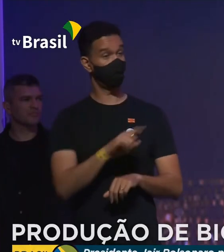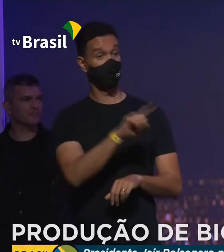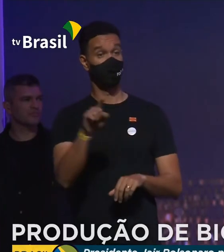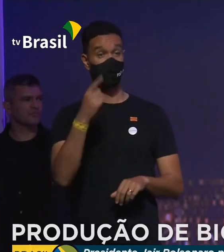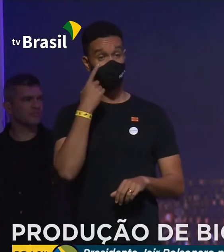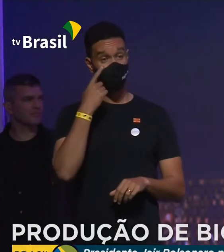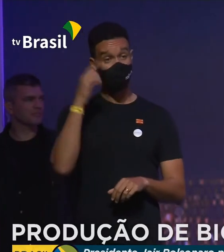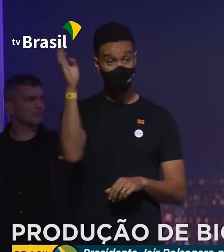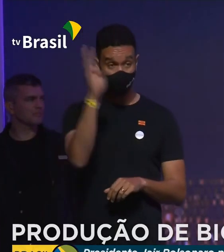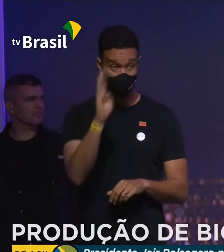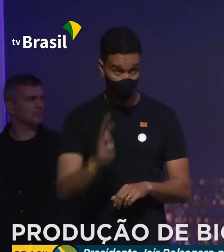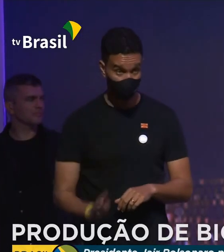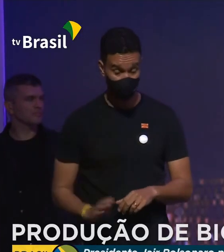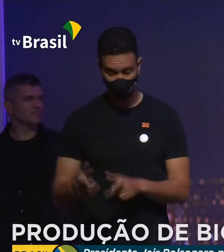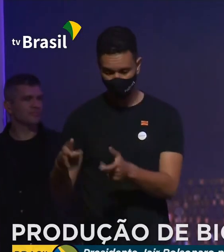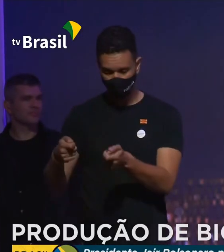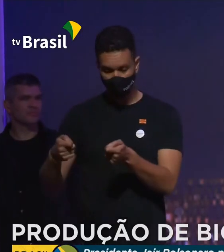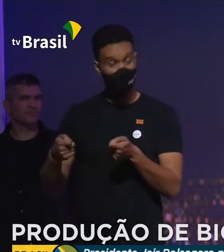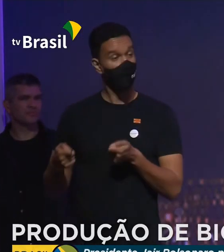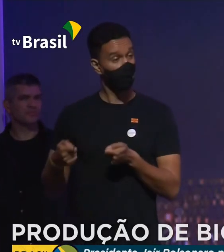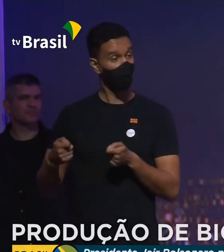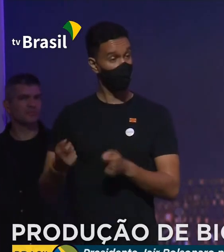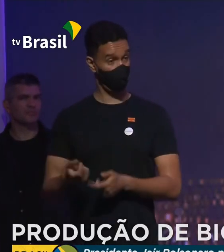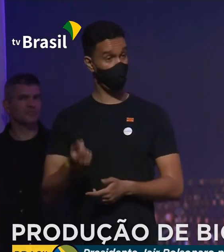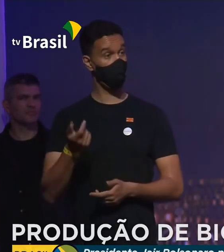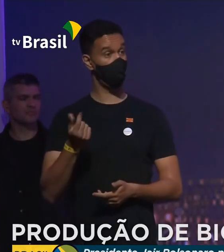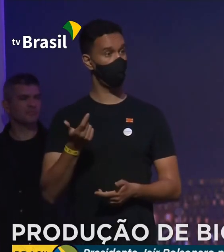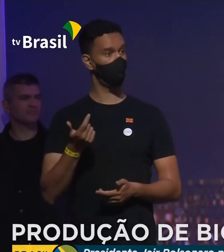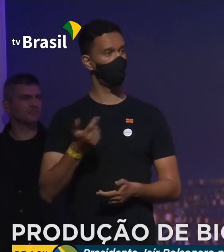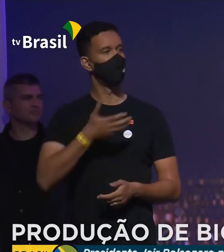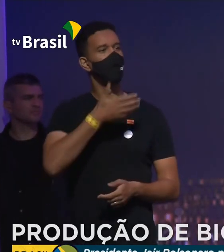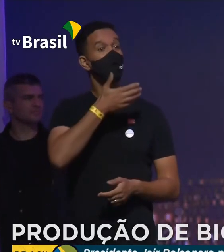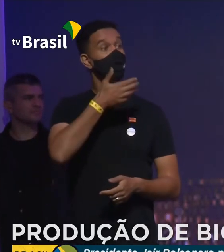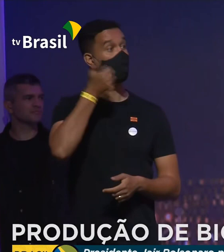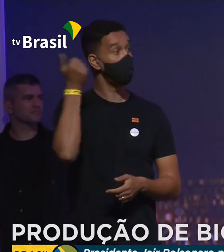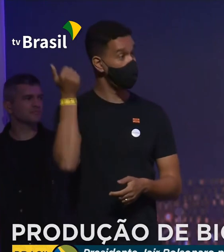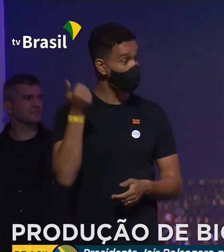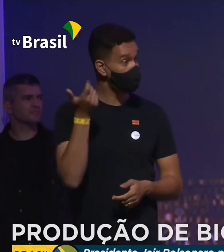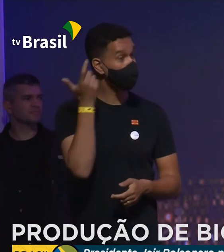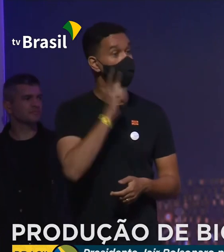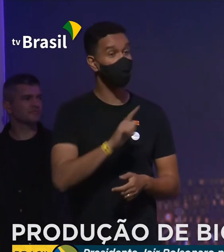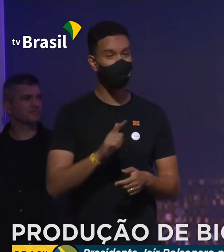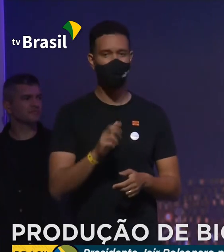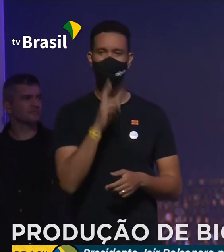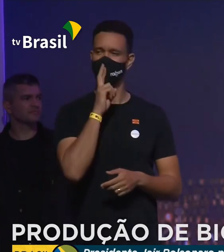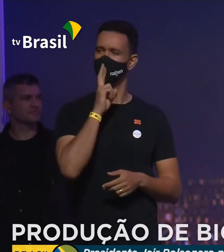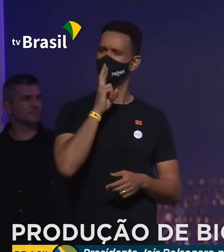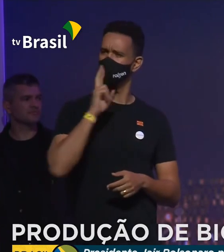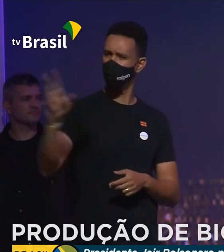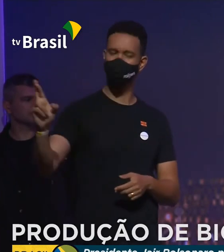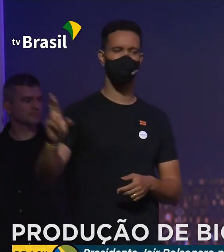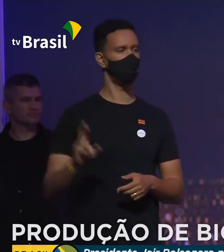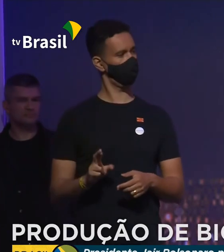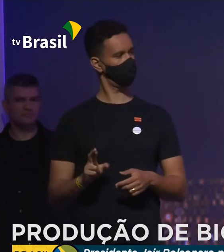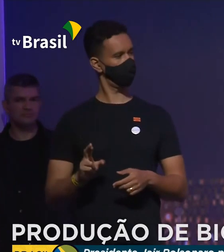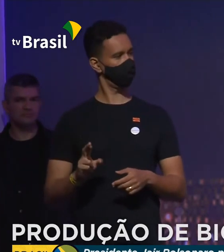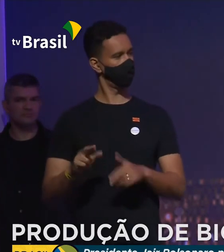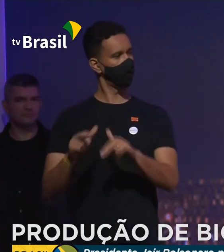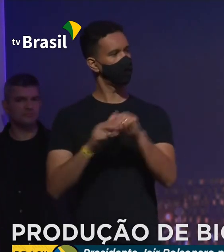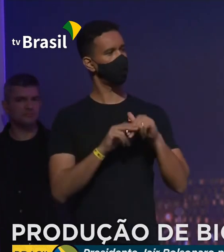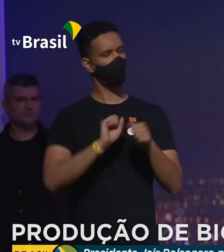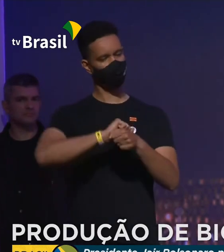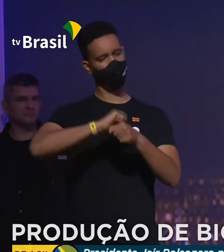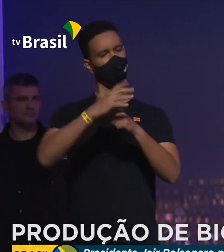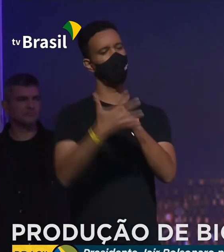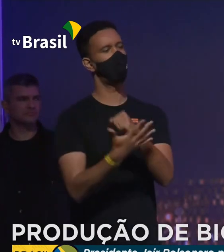O Brasil, na parte econômica, é um daqueles que melhor tem saído dando uma resposta a essa